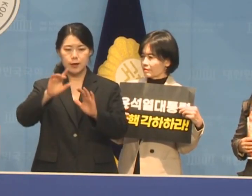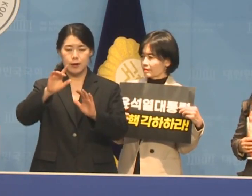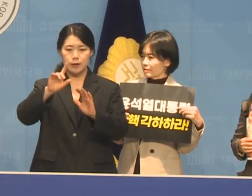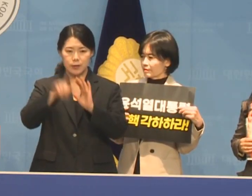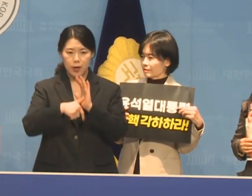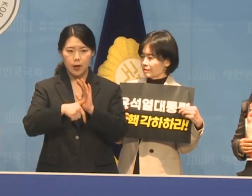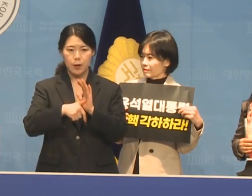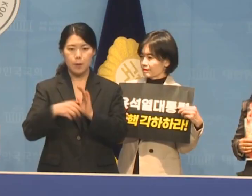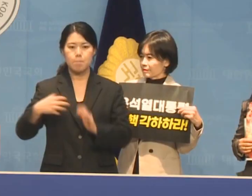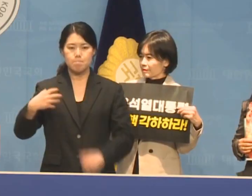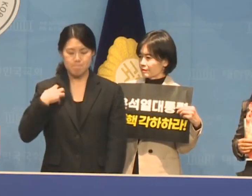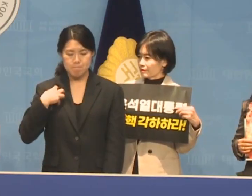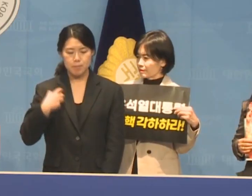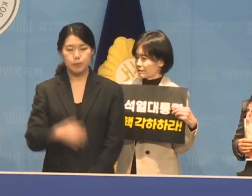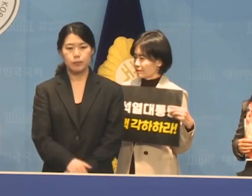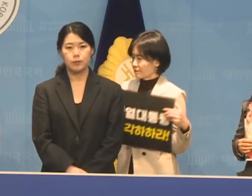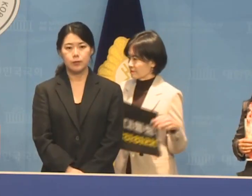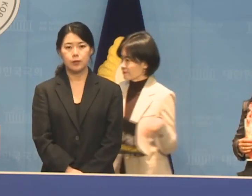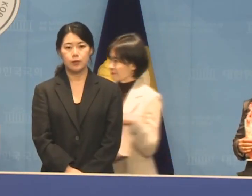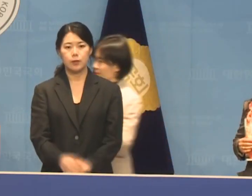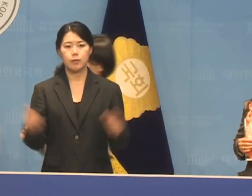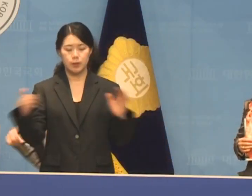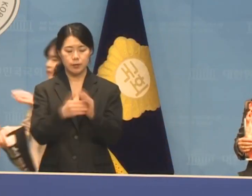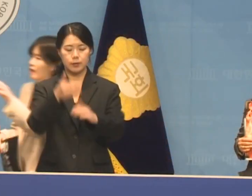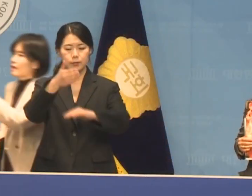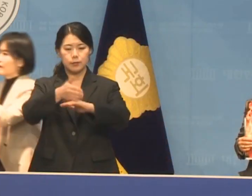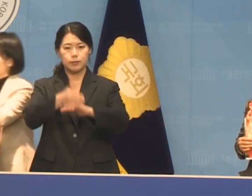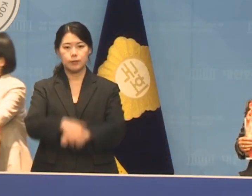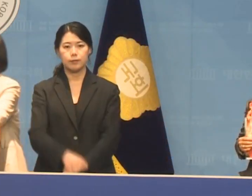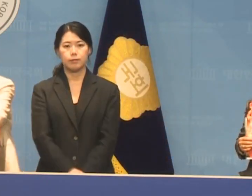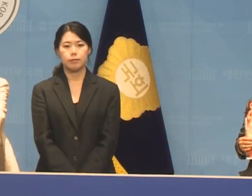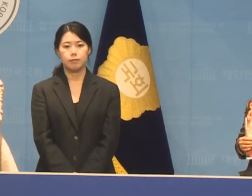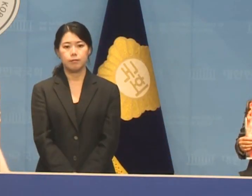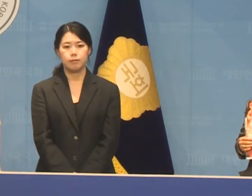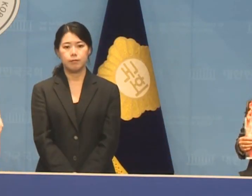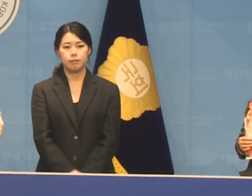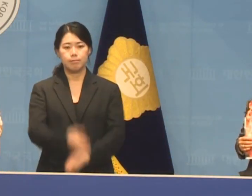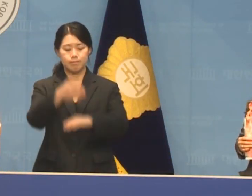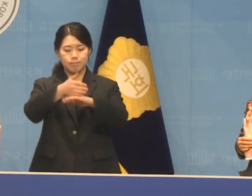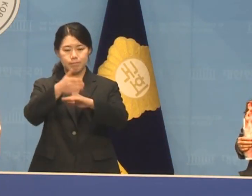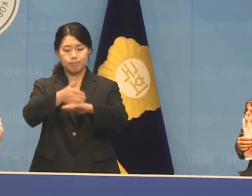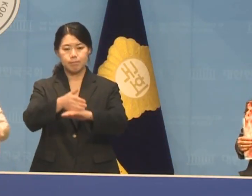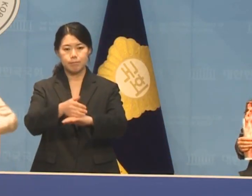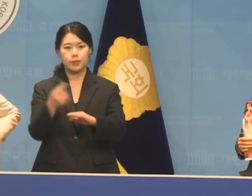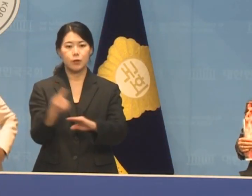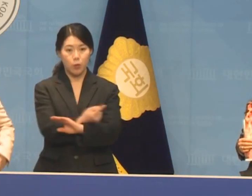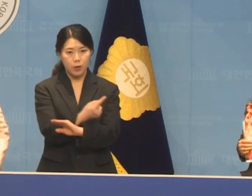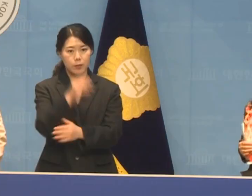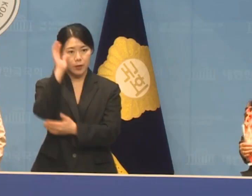받은 의무라고 생각을 합니다. 저는 이만하겠습니다. 감사합니다. 네,